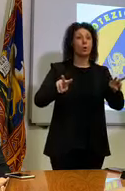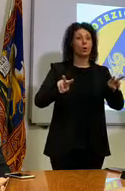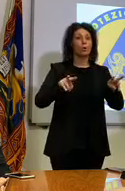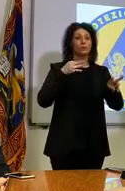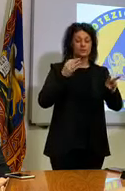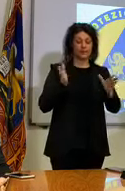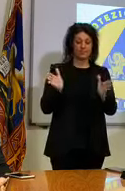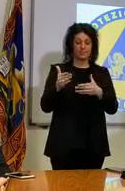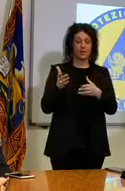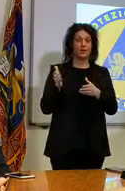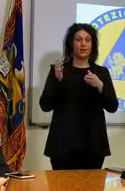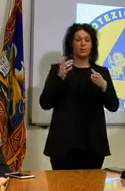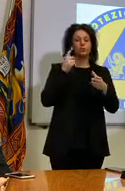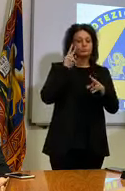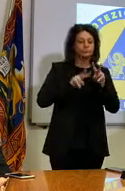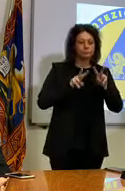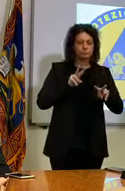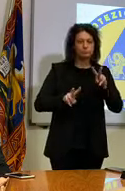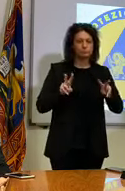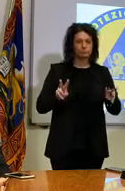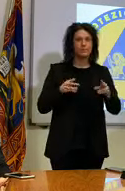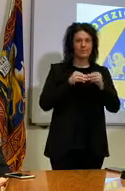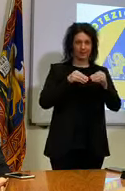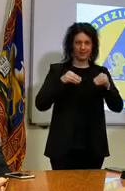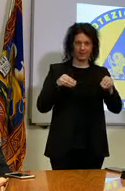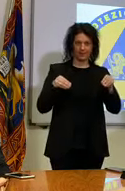l'accettazione del materiale, ovviamente